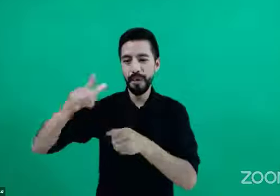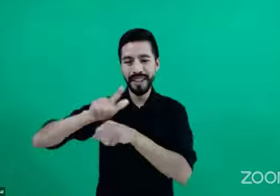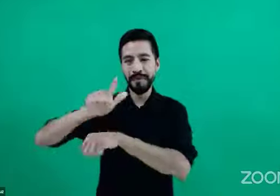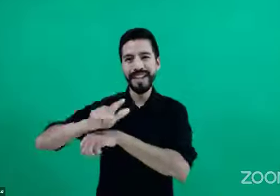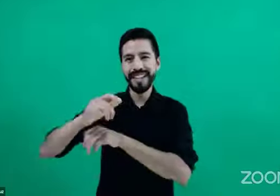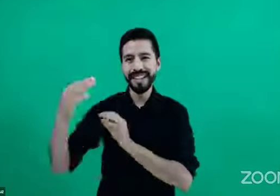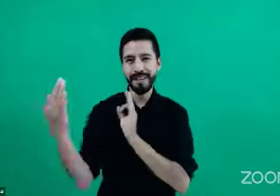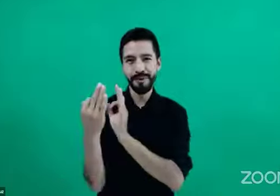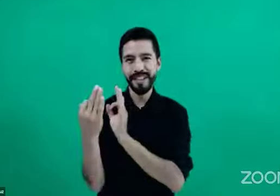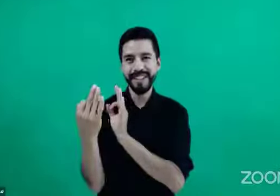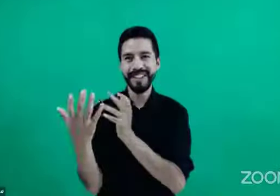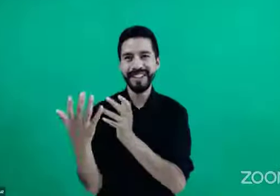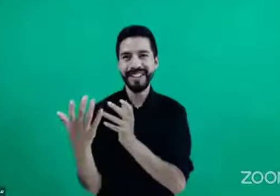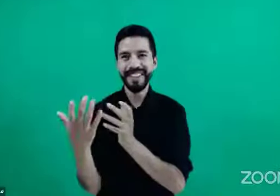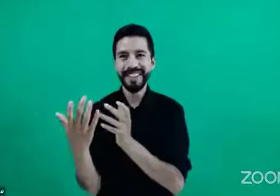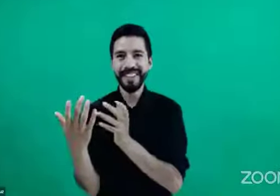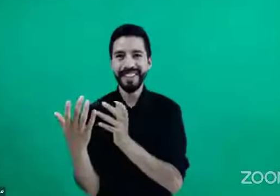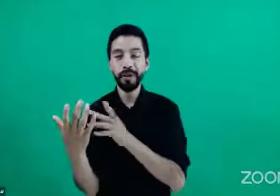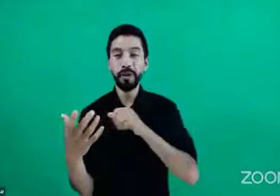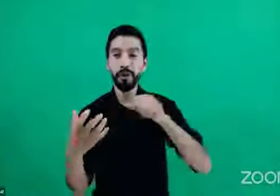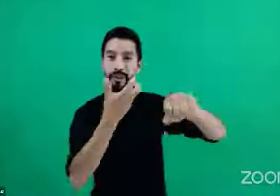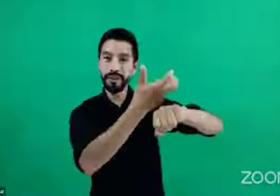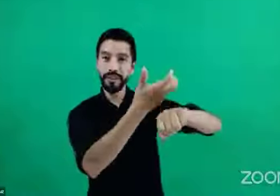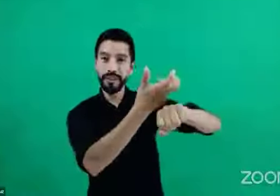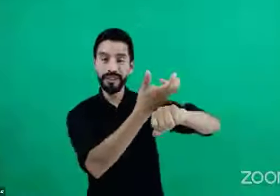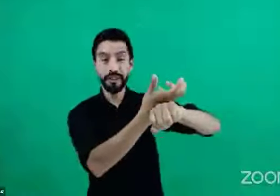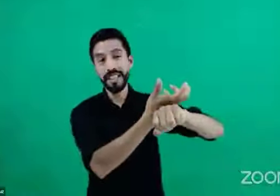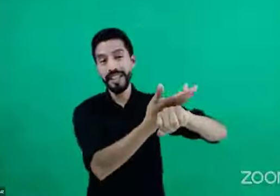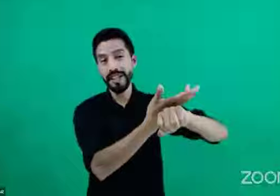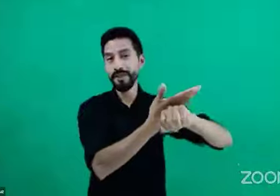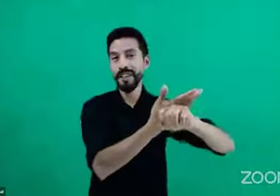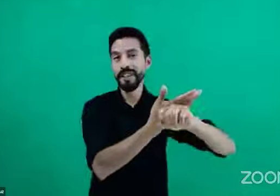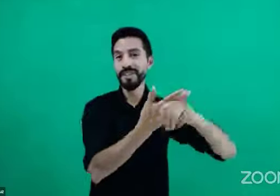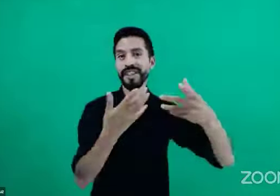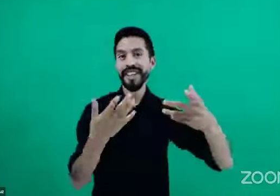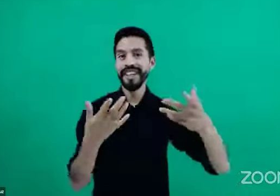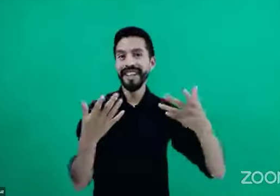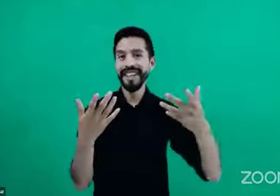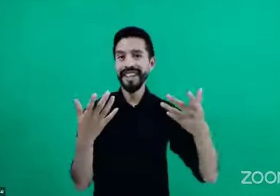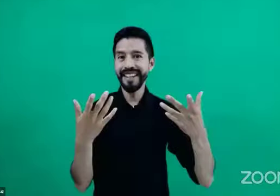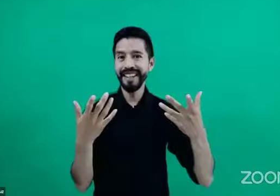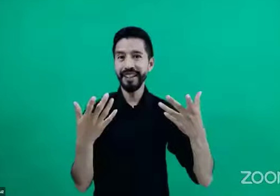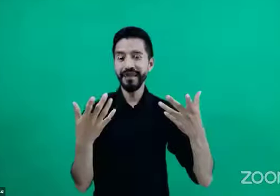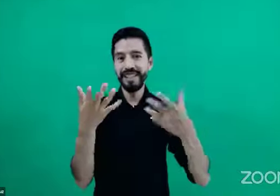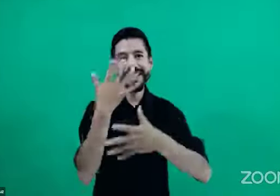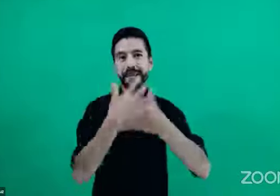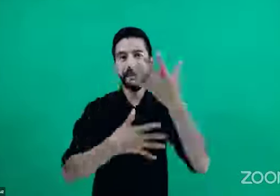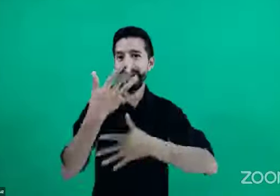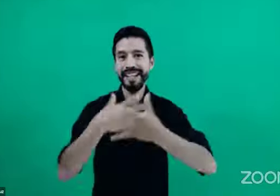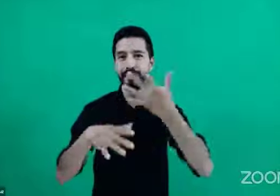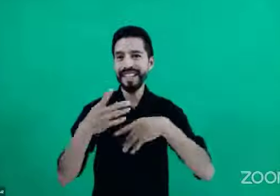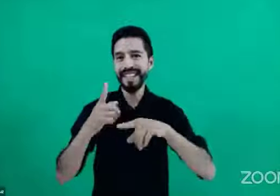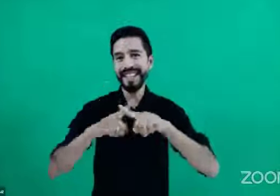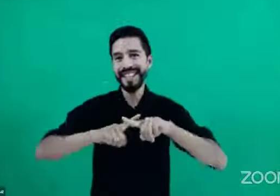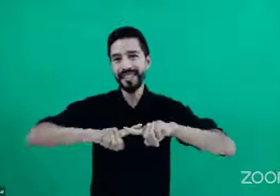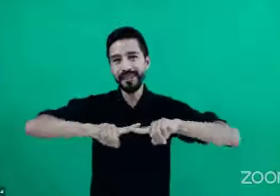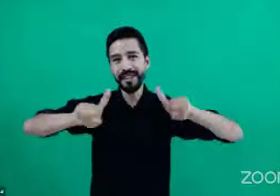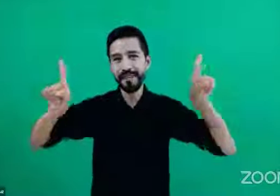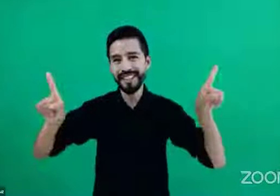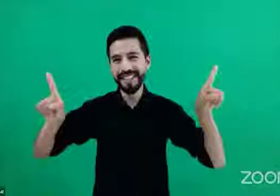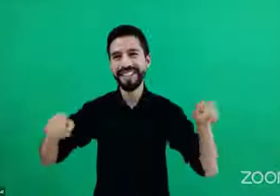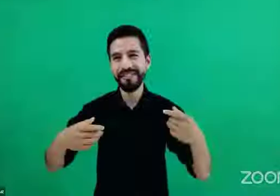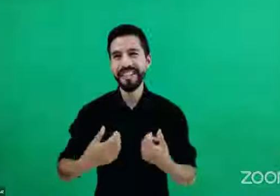de Guatemala, que estamos cerca, o con Estados Unidos, no es la misma lengua de señas,